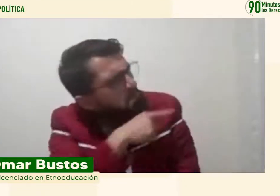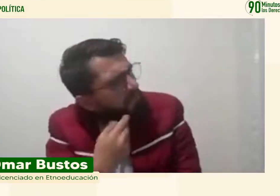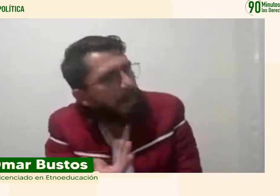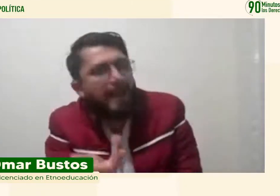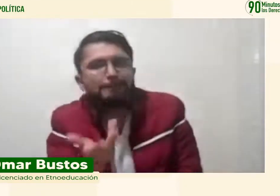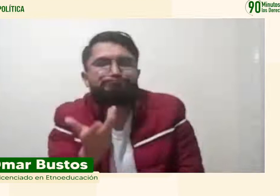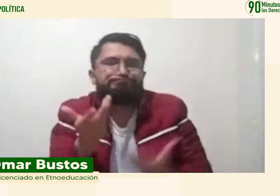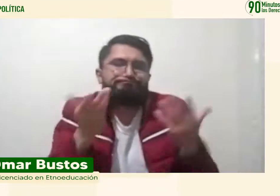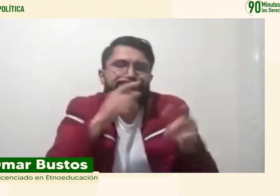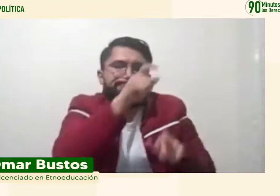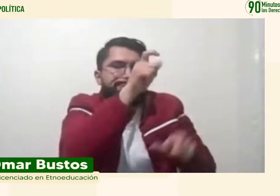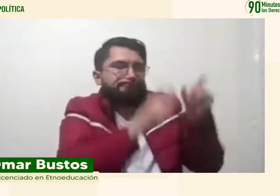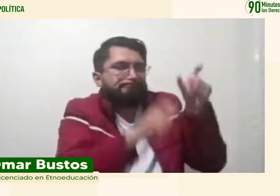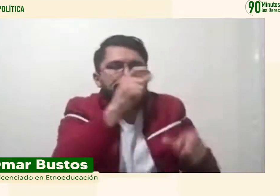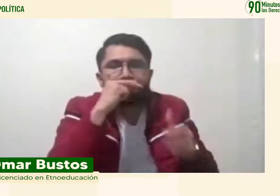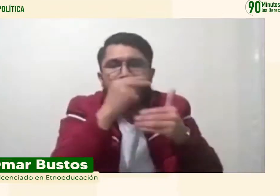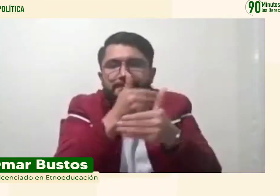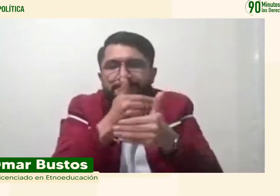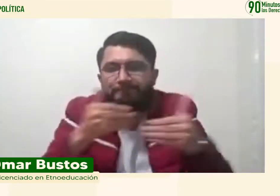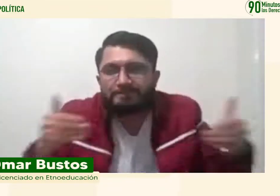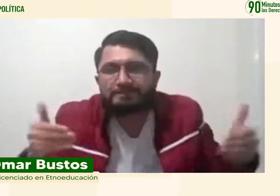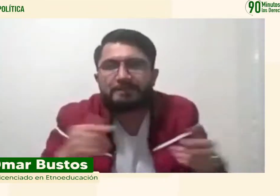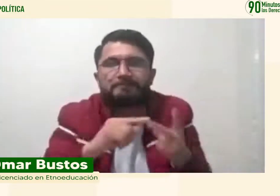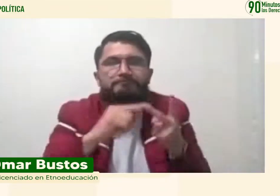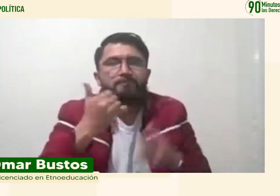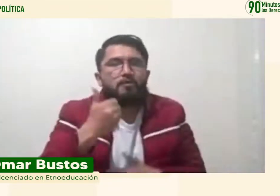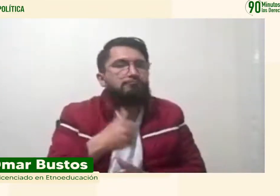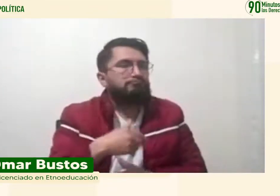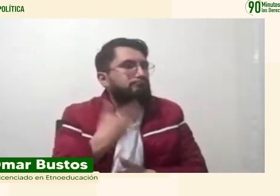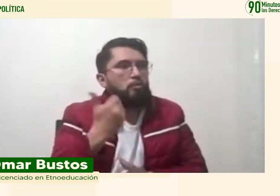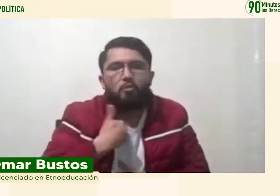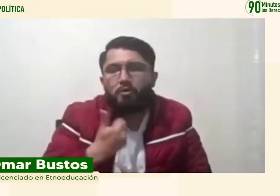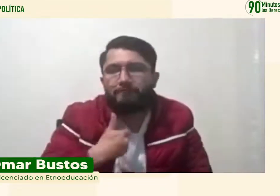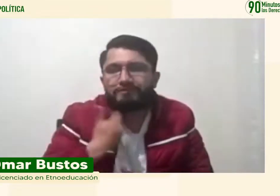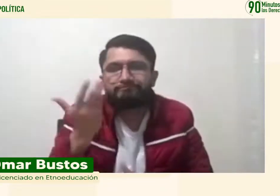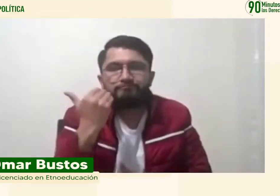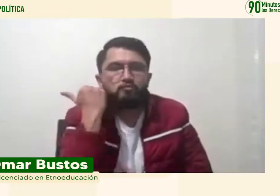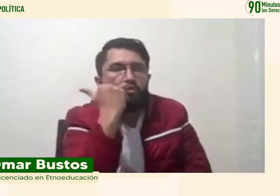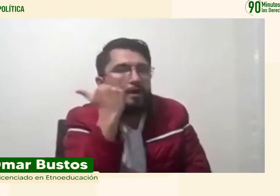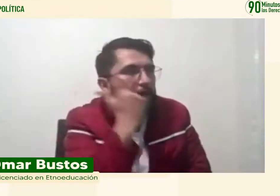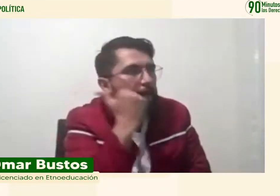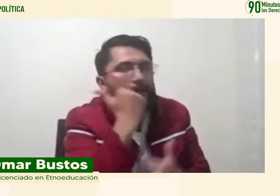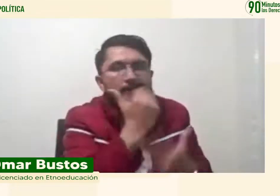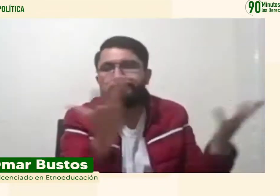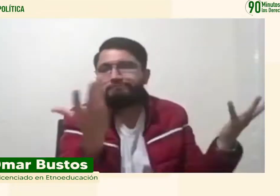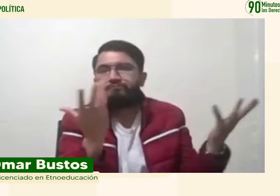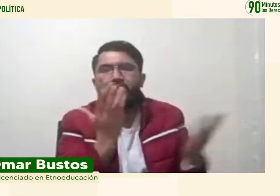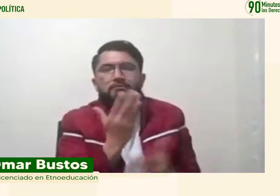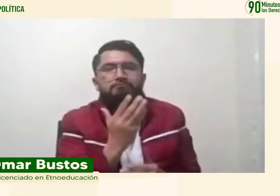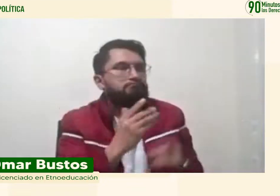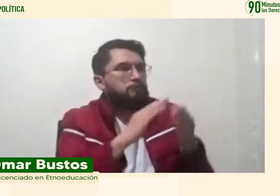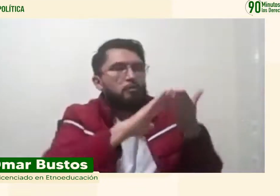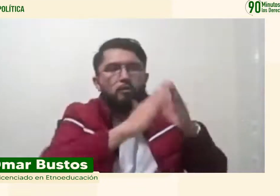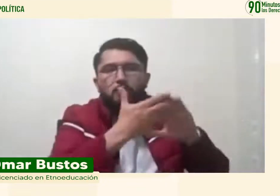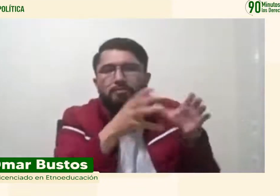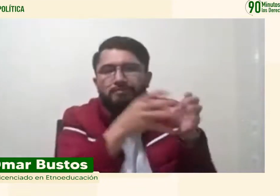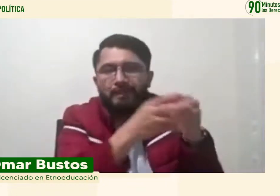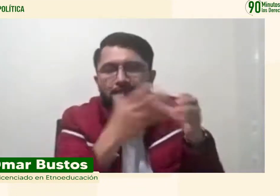participación en el estado por qué porque pues hay unos no sea diferentes grupos los niños los jóvenes las mujeres